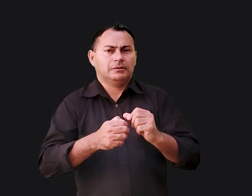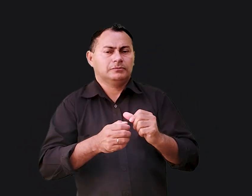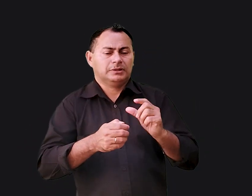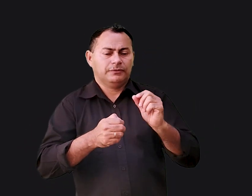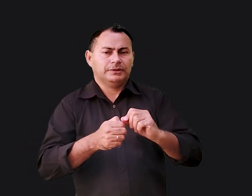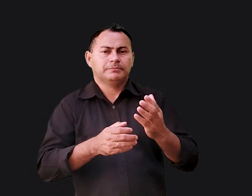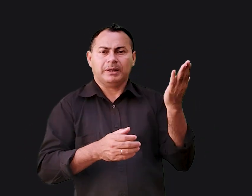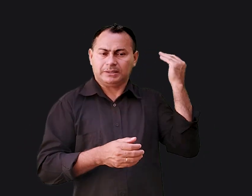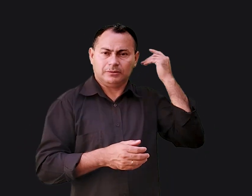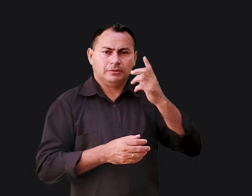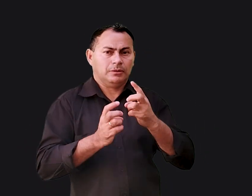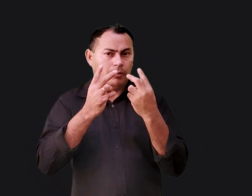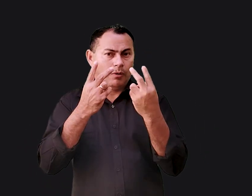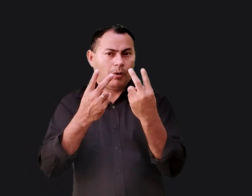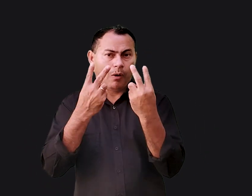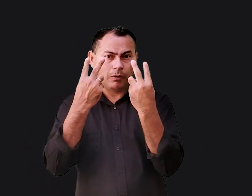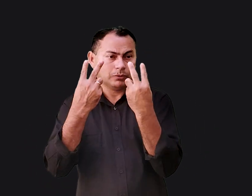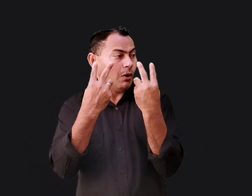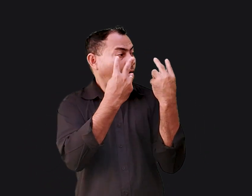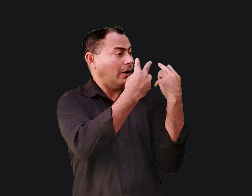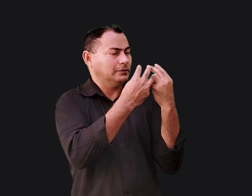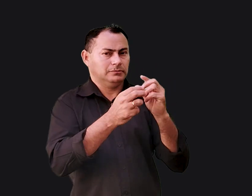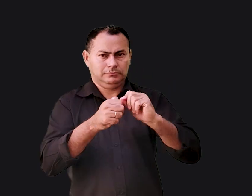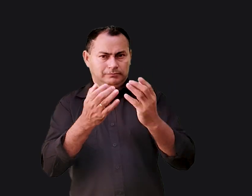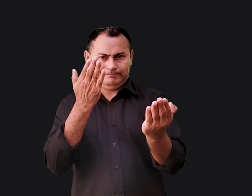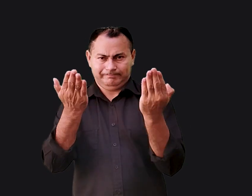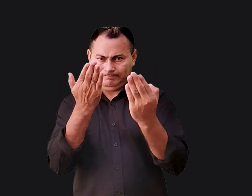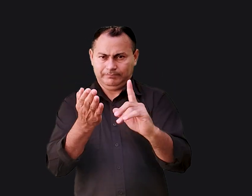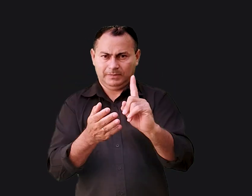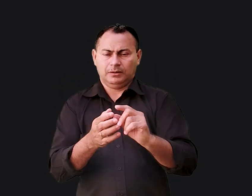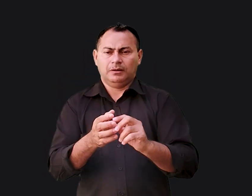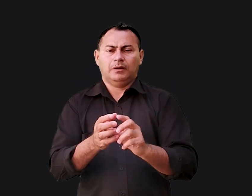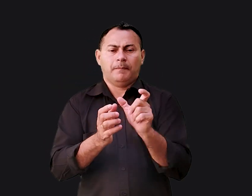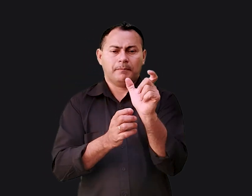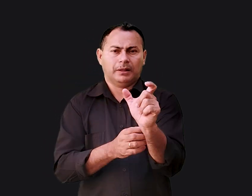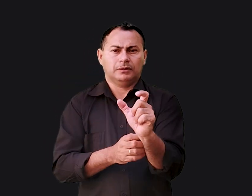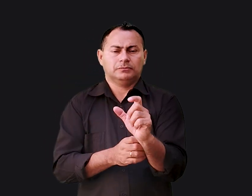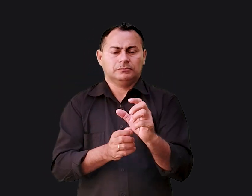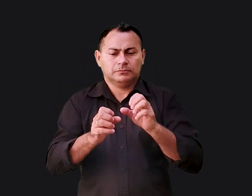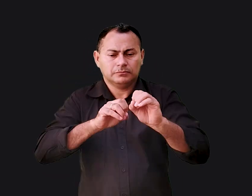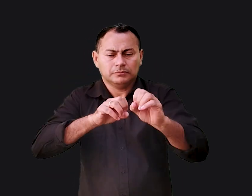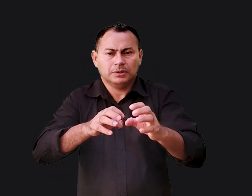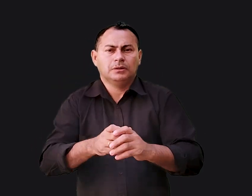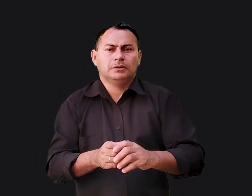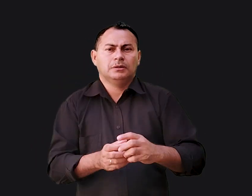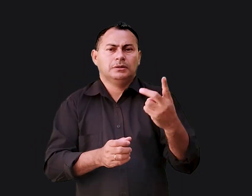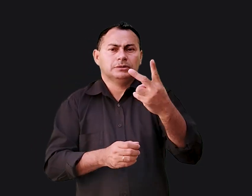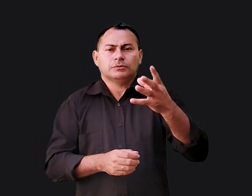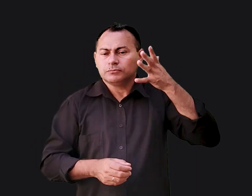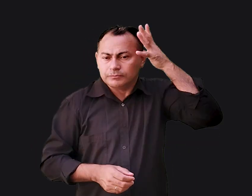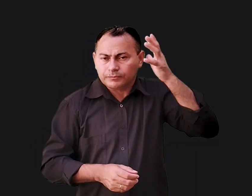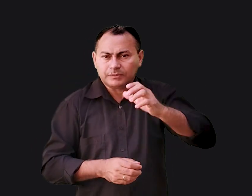para trás. Não olhe para trás e não faça comparações. Essa foi a palavra de exortação do segundo sermão de